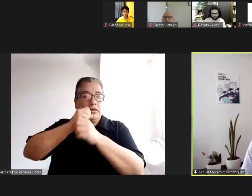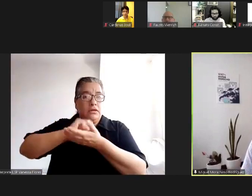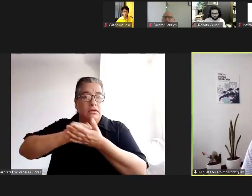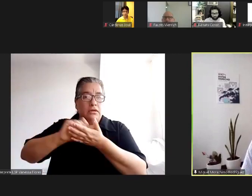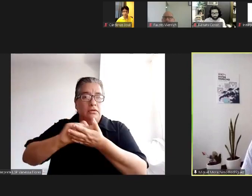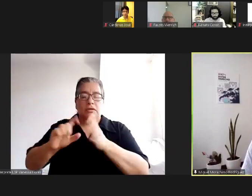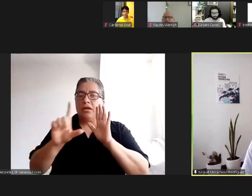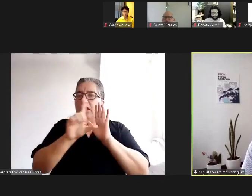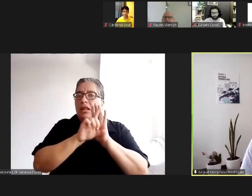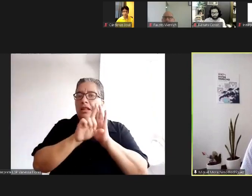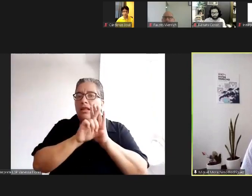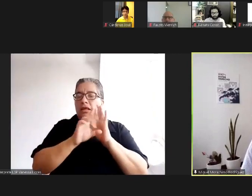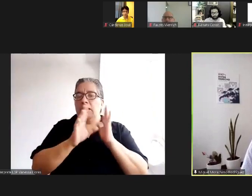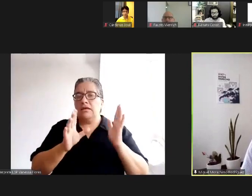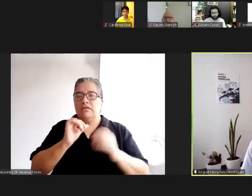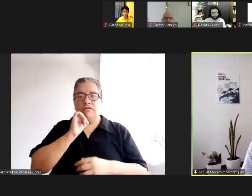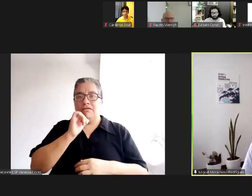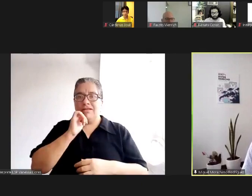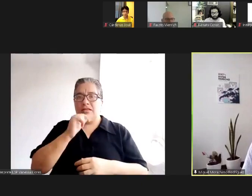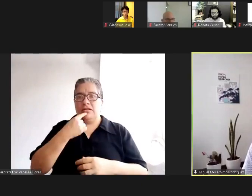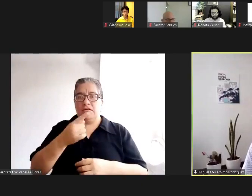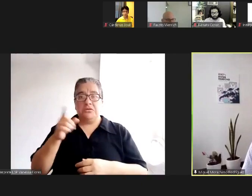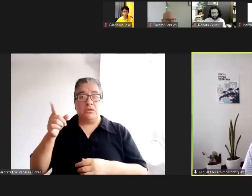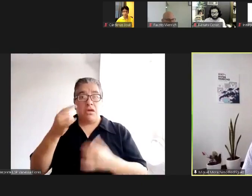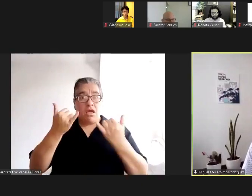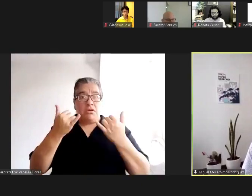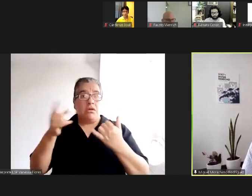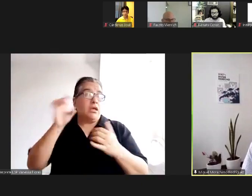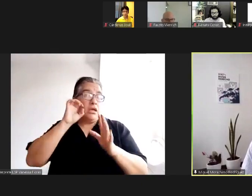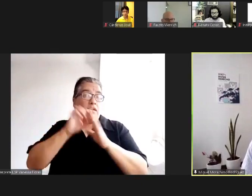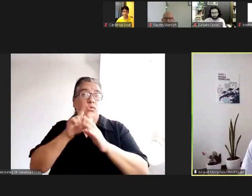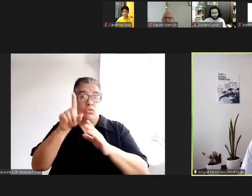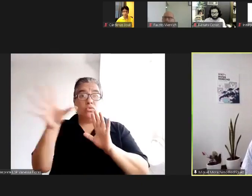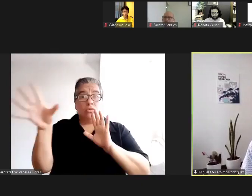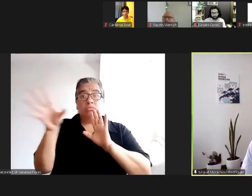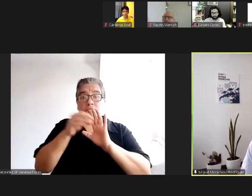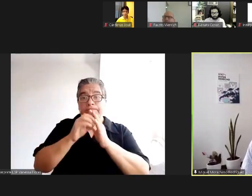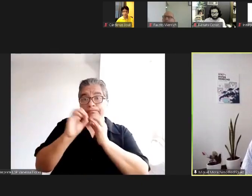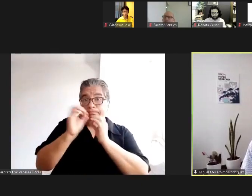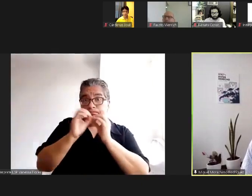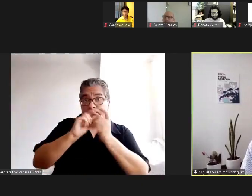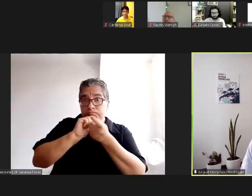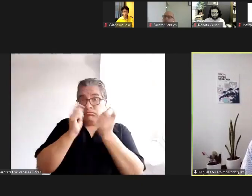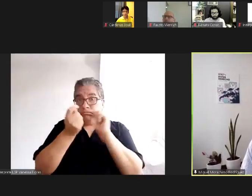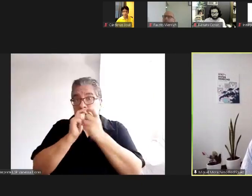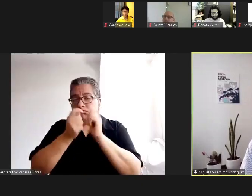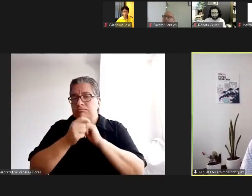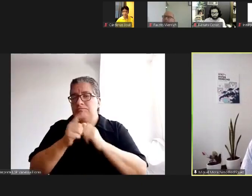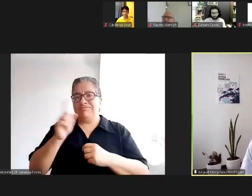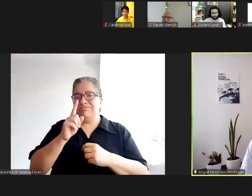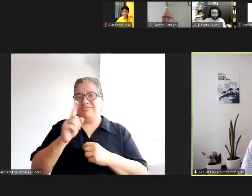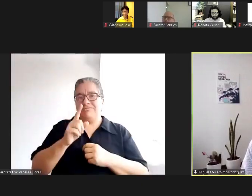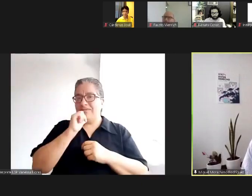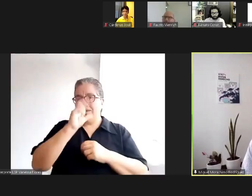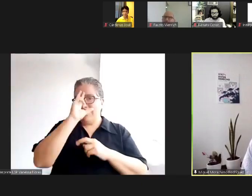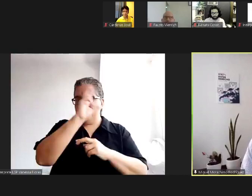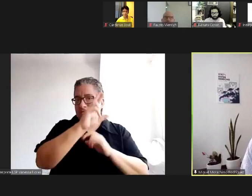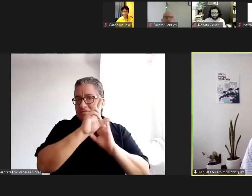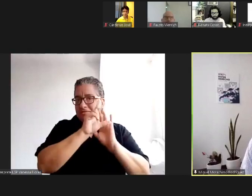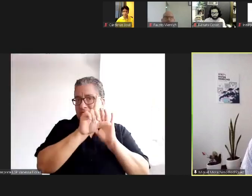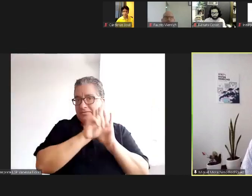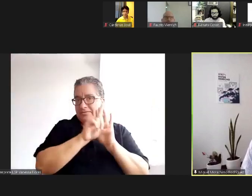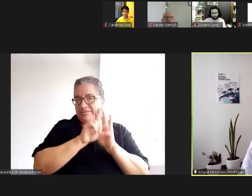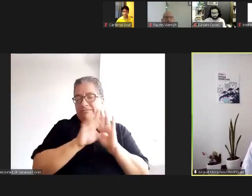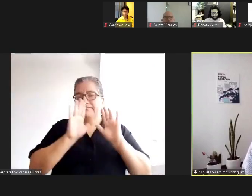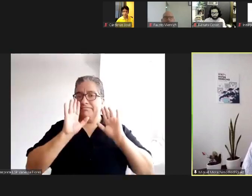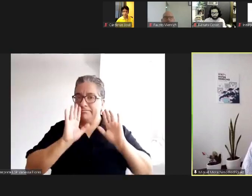tú te mandas a hacer eso, probablemente estás cometiendo una infracción a los derechos de autor, ¿no? Entonces yo creo que nuestra ley y el sistema